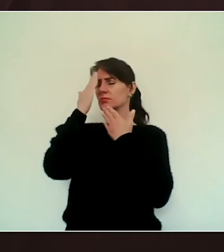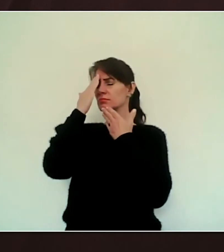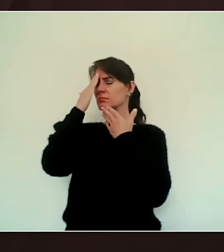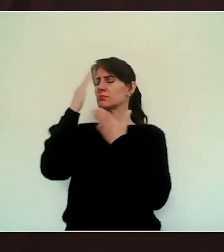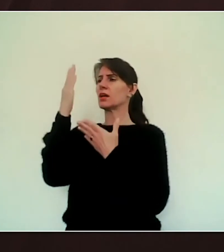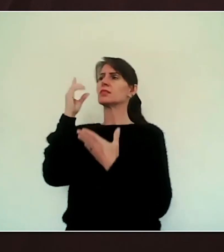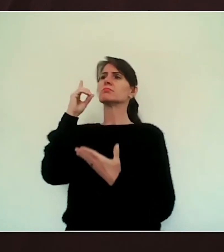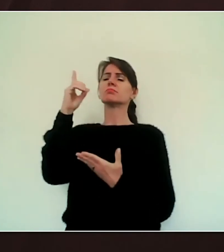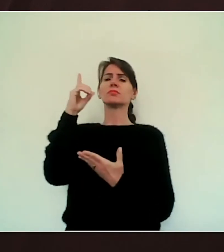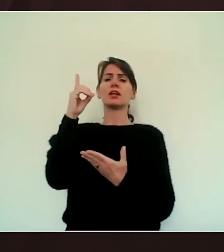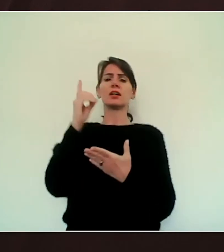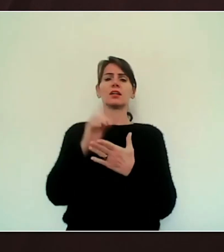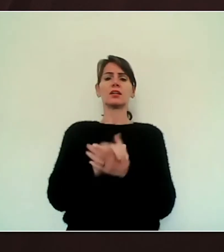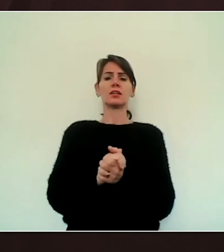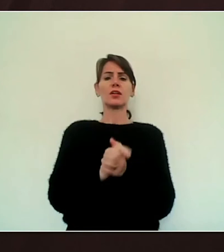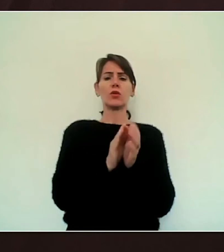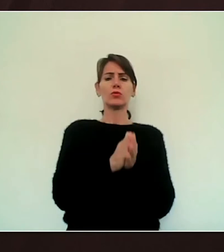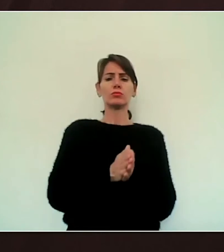no final,